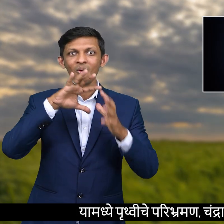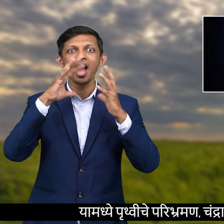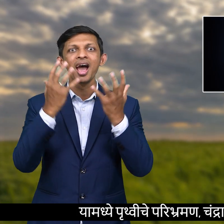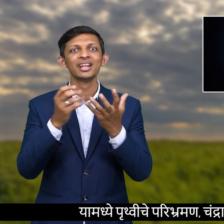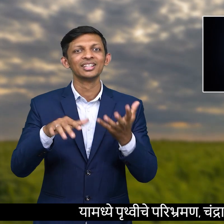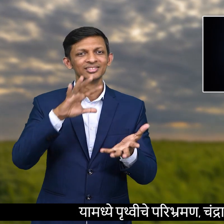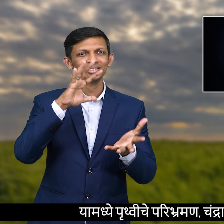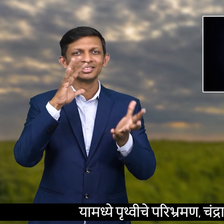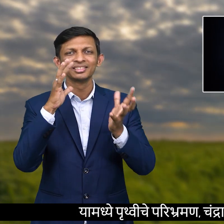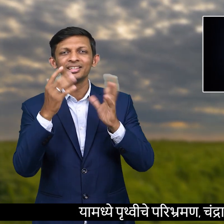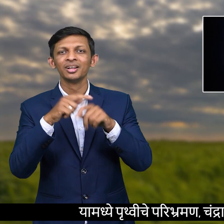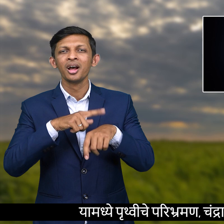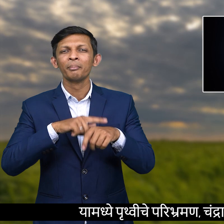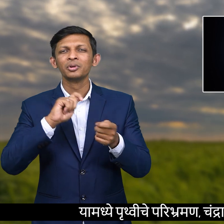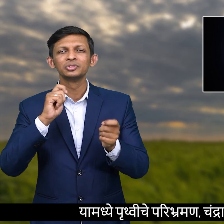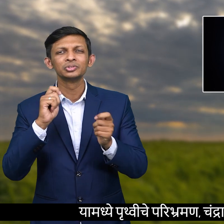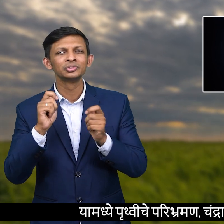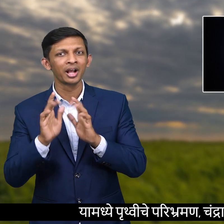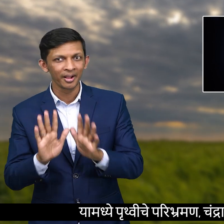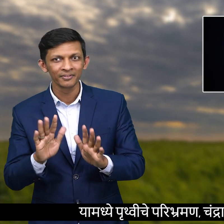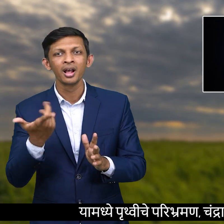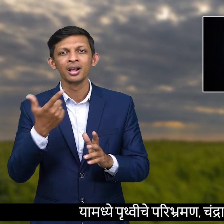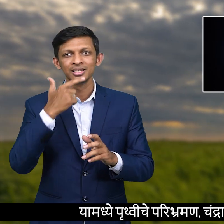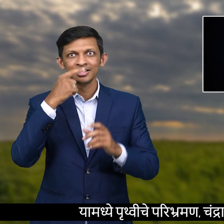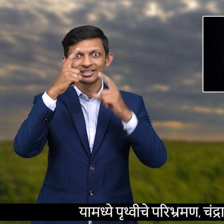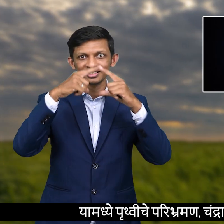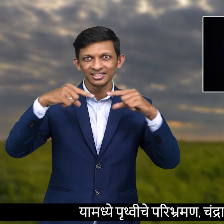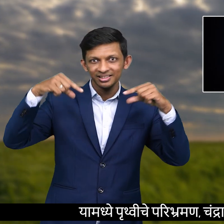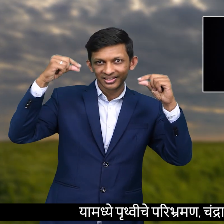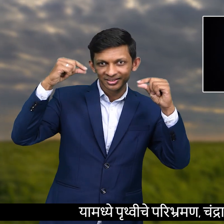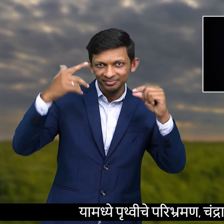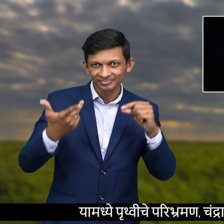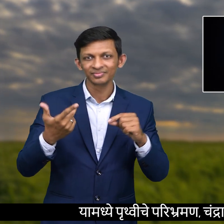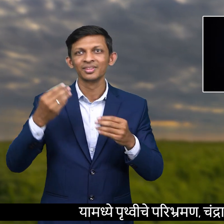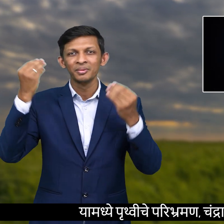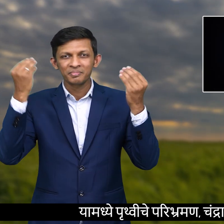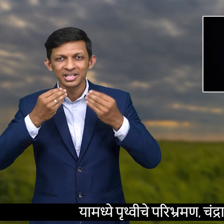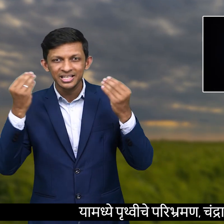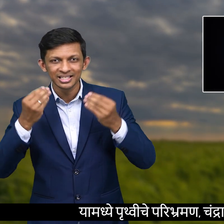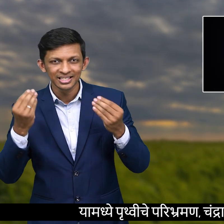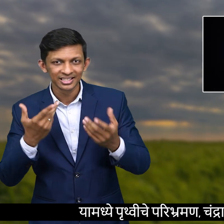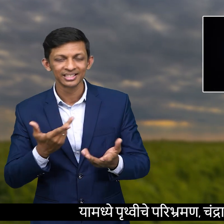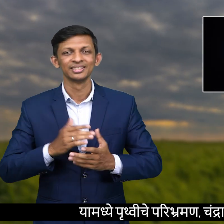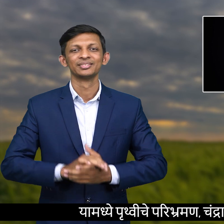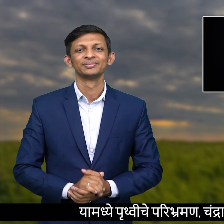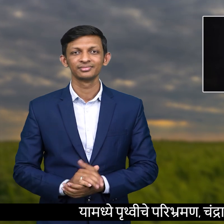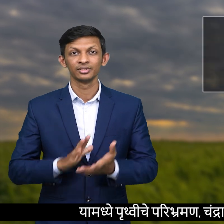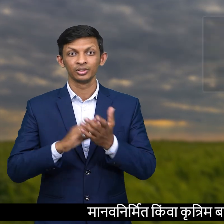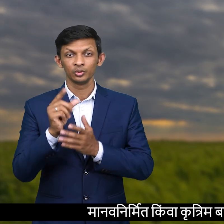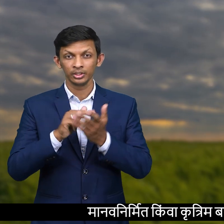यामध्ये पृथ्वीचे परिभ्रमण, चंद्राचे बदलते टप्पे आणि पाऊस यांचा समावेश